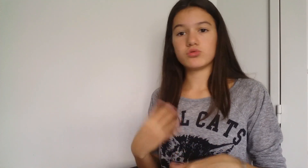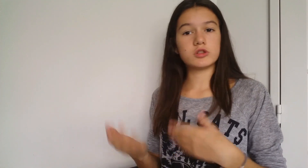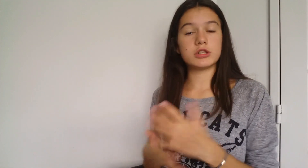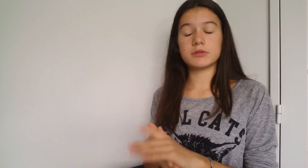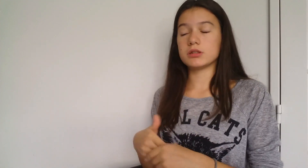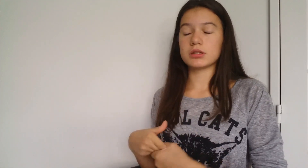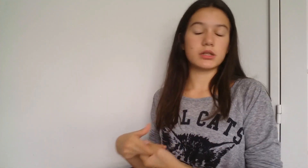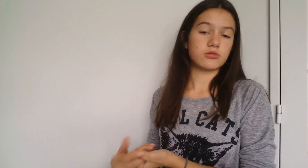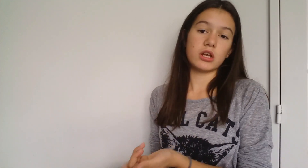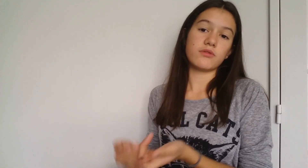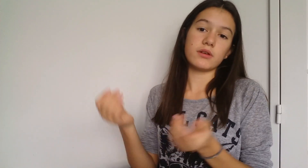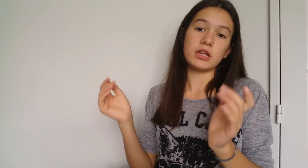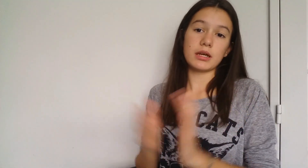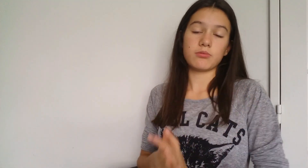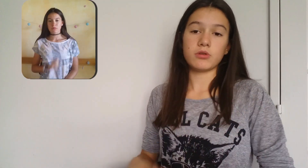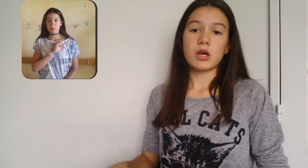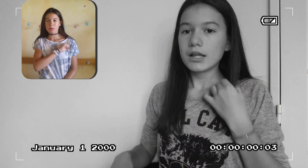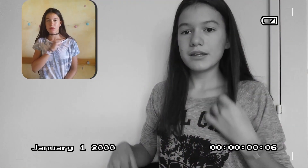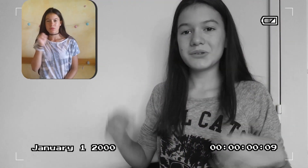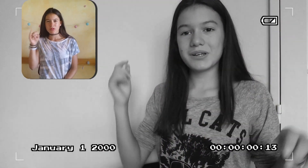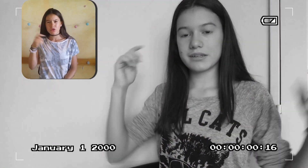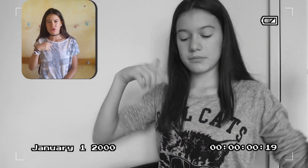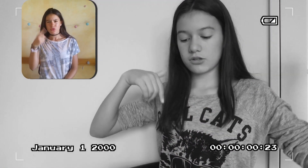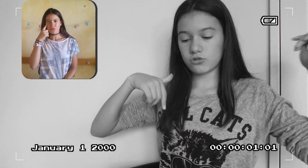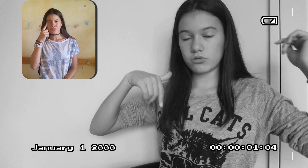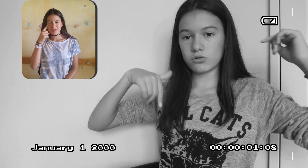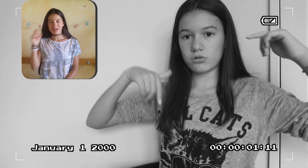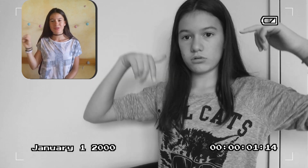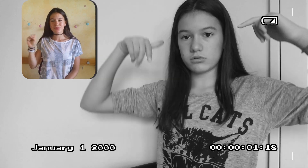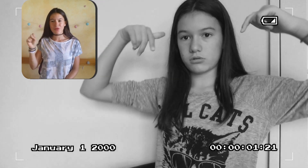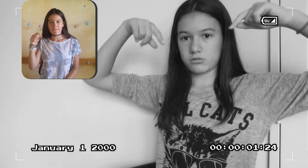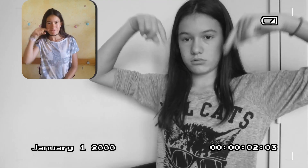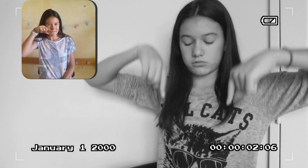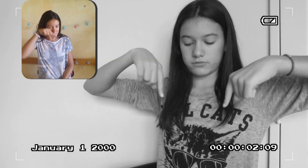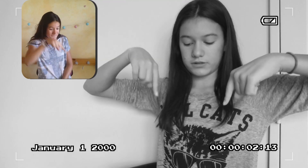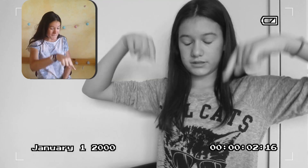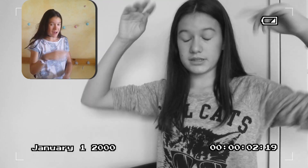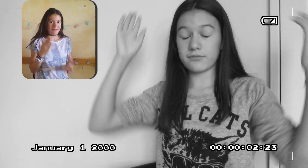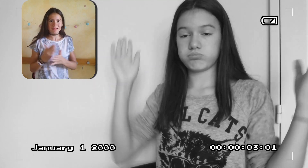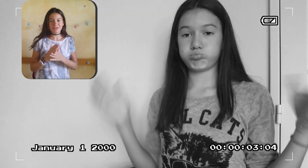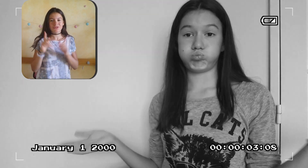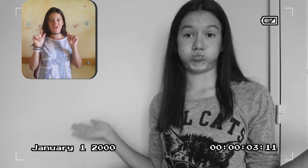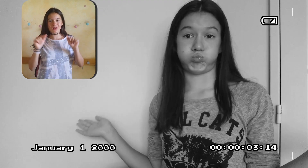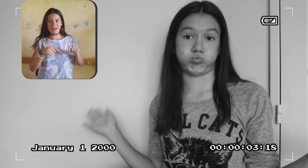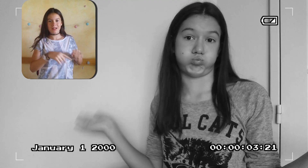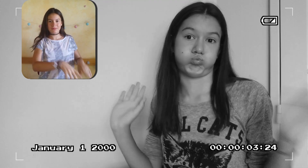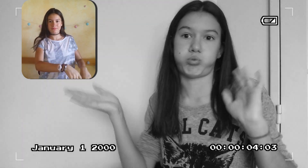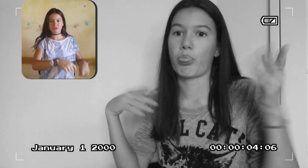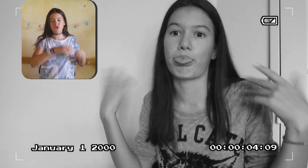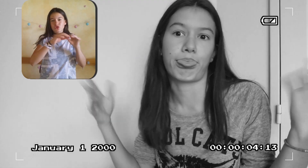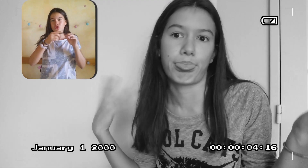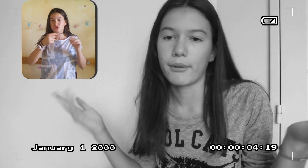toutes ces petites questions-là, je vais y répondre. Désolée si mes yeux...